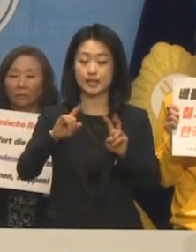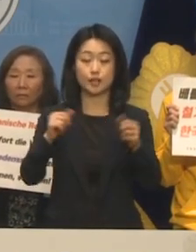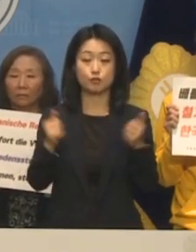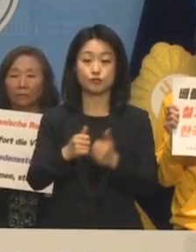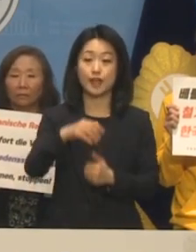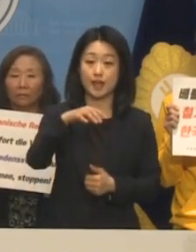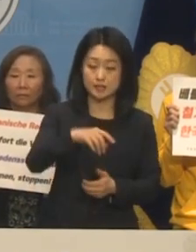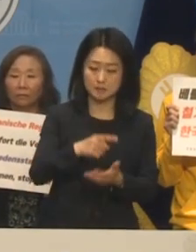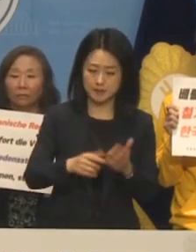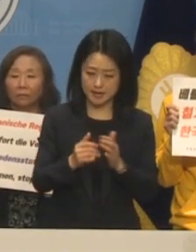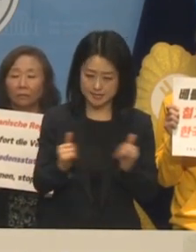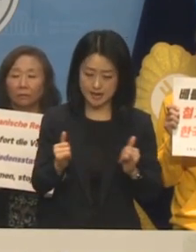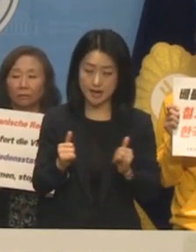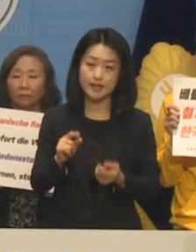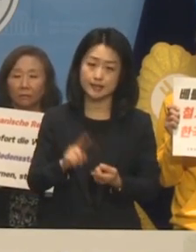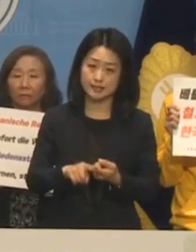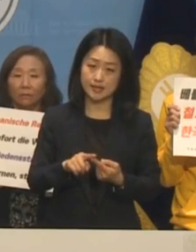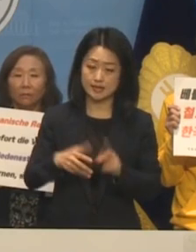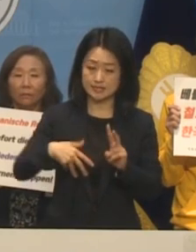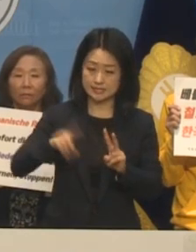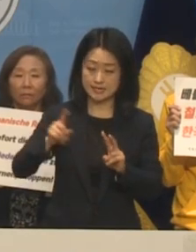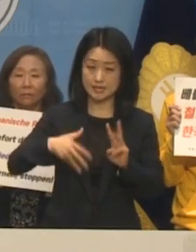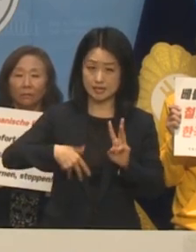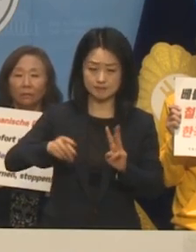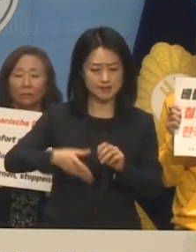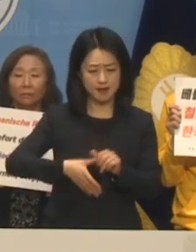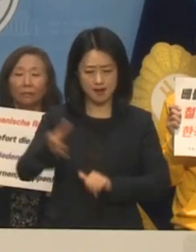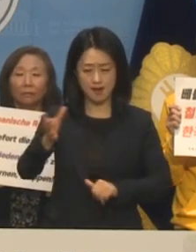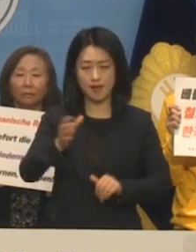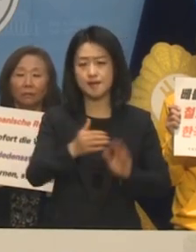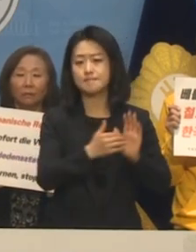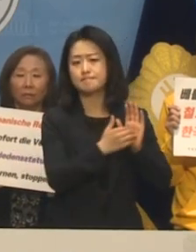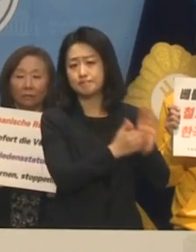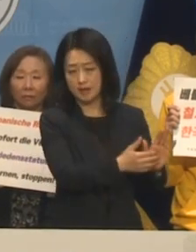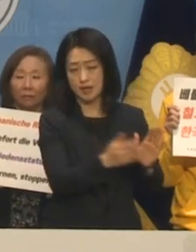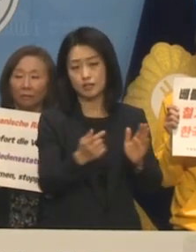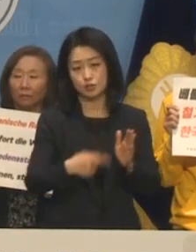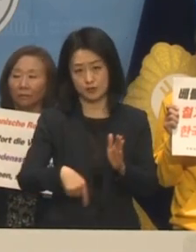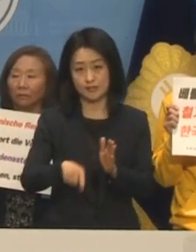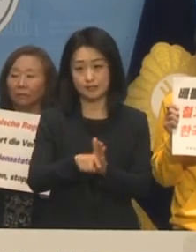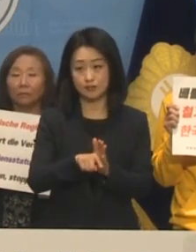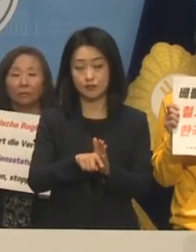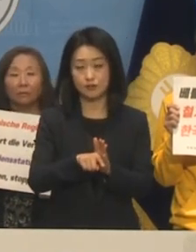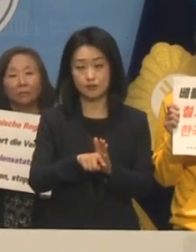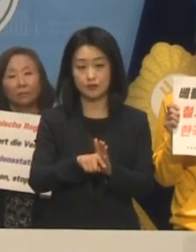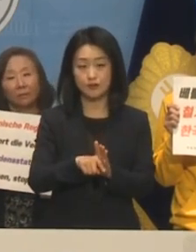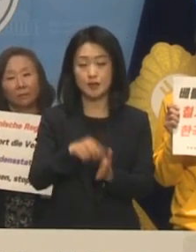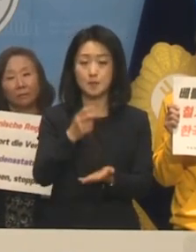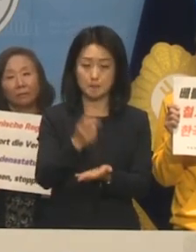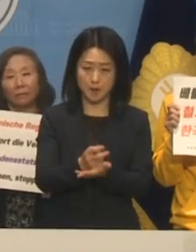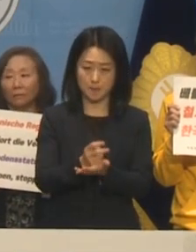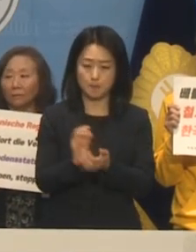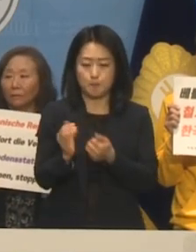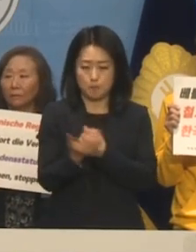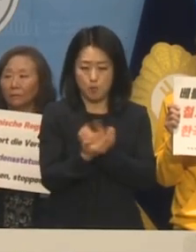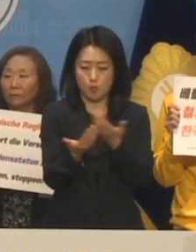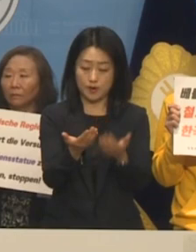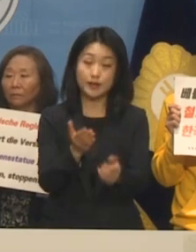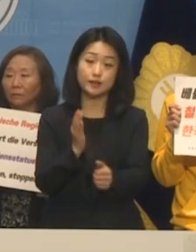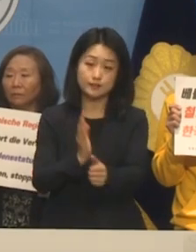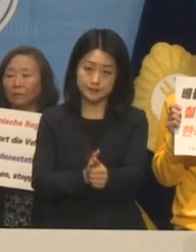국회에서 피해자들에게 대한 제2차, 제3차 가해가 진행되지 않도록 반드시 법적 보호